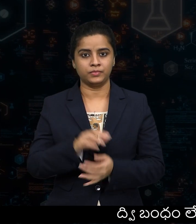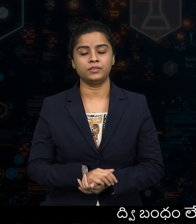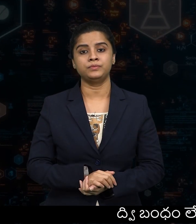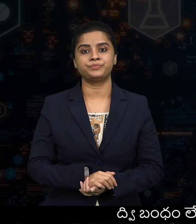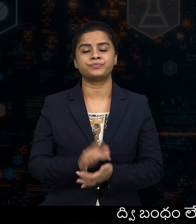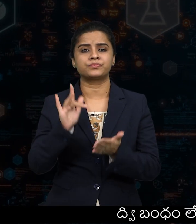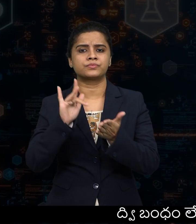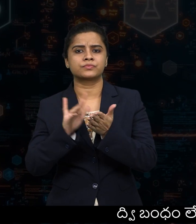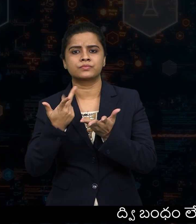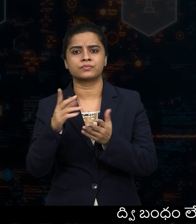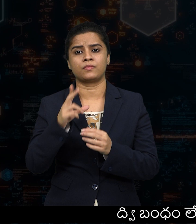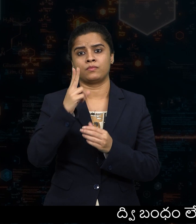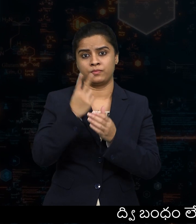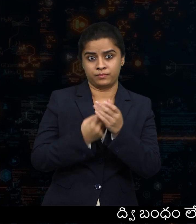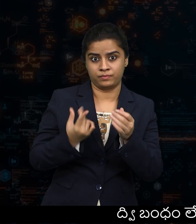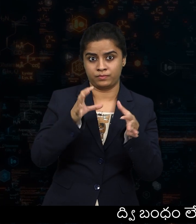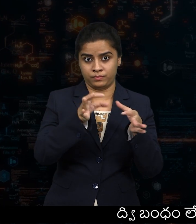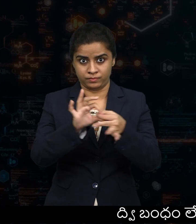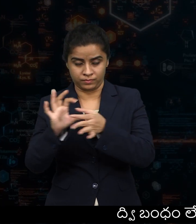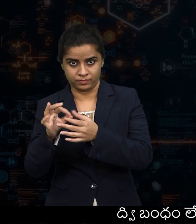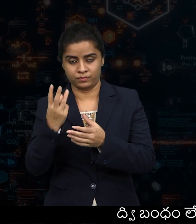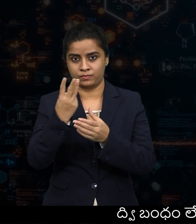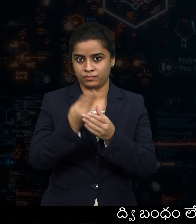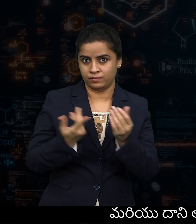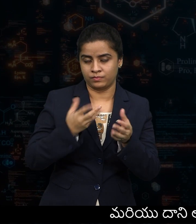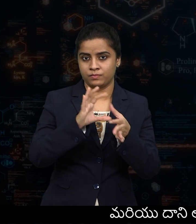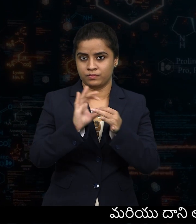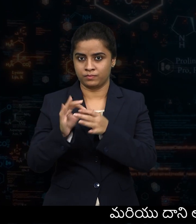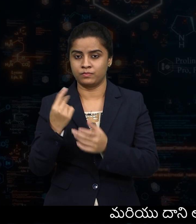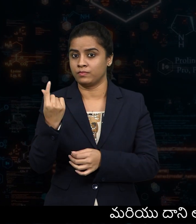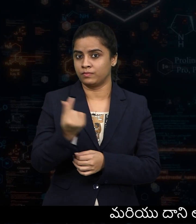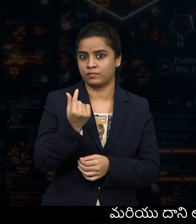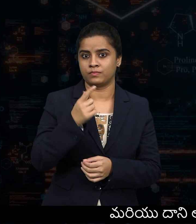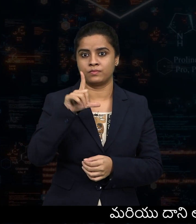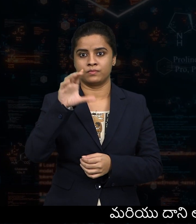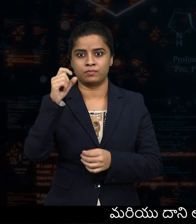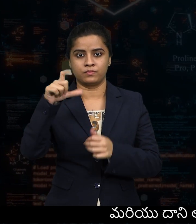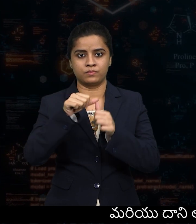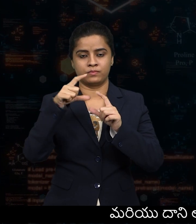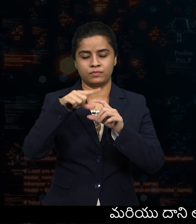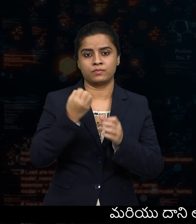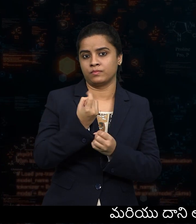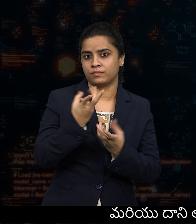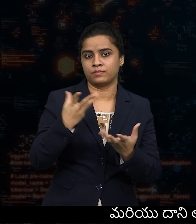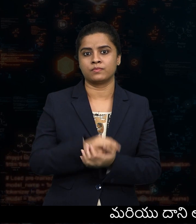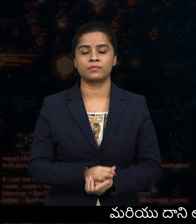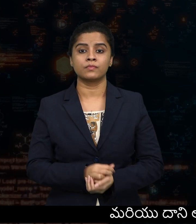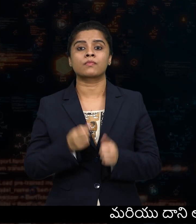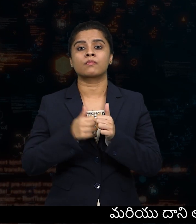ద్విబంధం లేదా త్రిబంధంని గుర్తించండి మరియు దాని లోకంట్ నంబర్ని తద్వారా